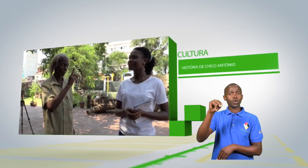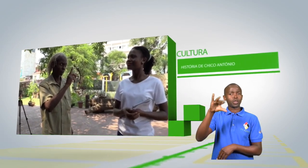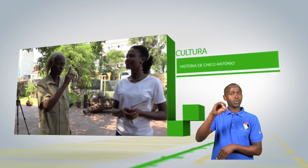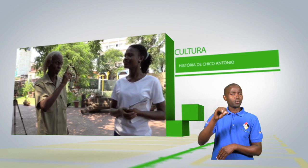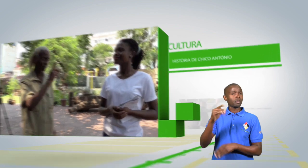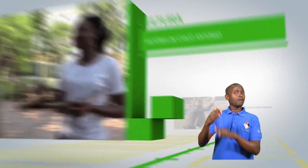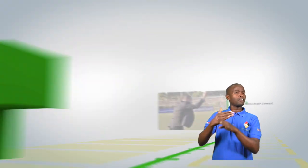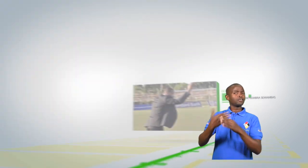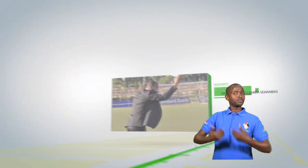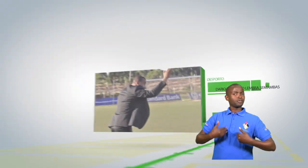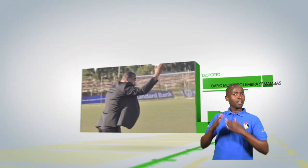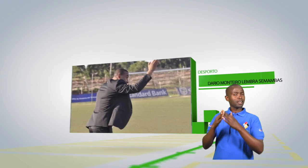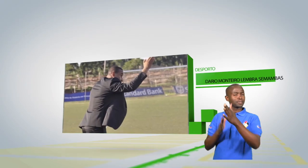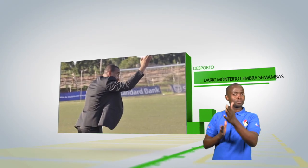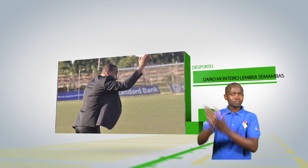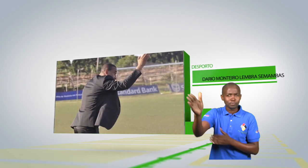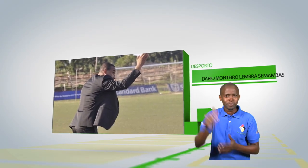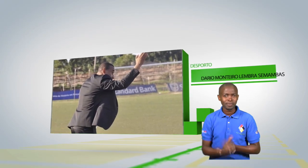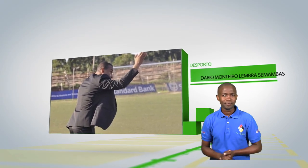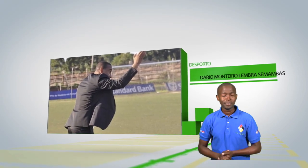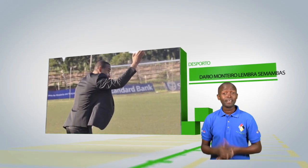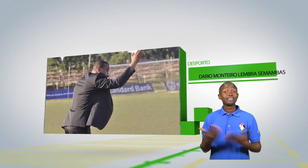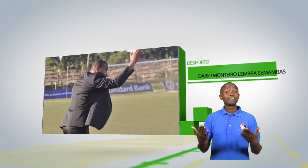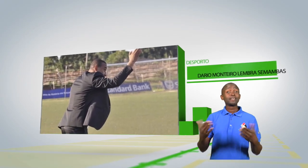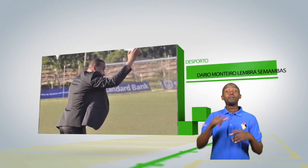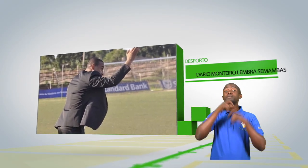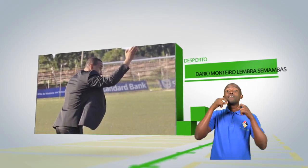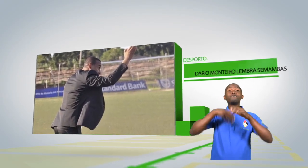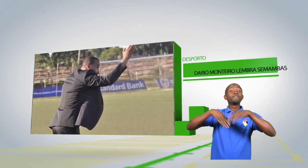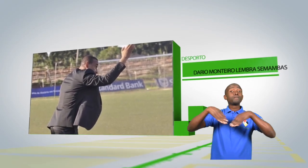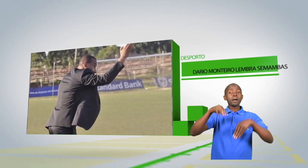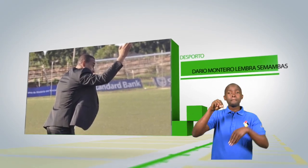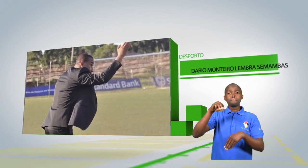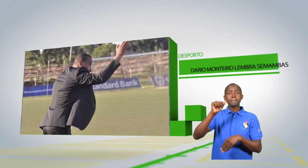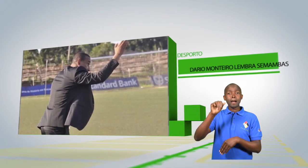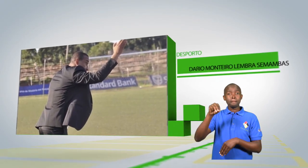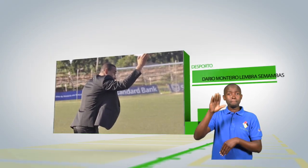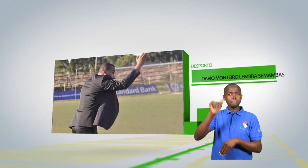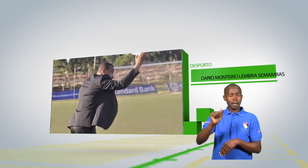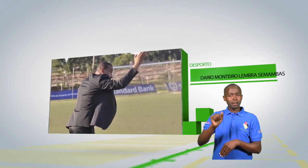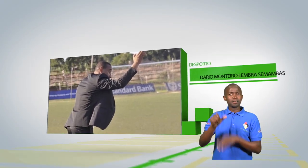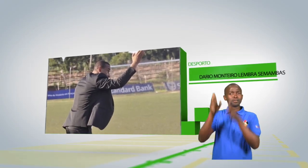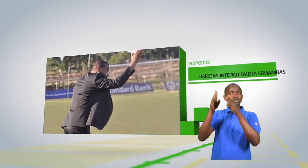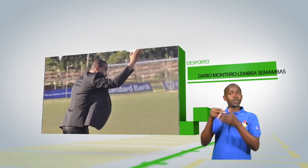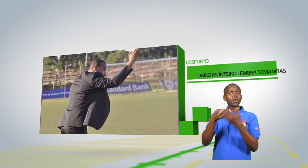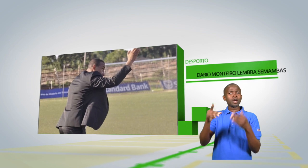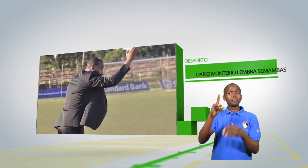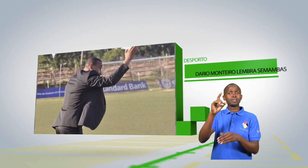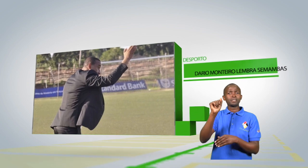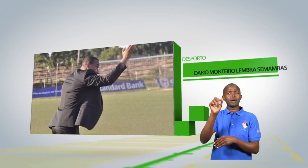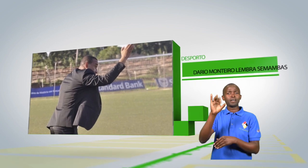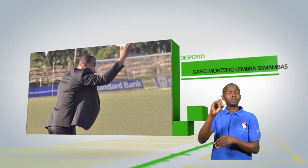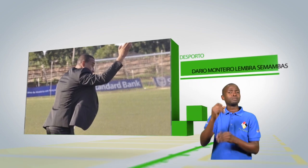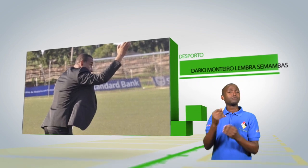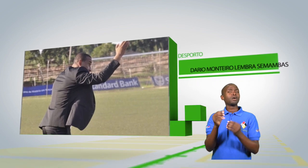quando mais novo. Quantos golos Dário marcou para a Seleção Nacional de Futebol Mambas?